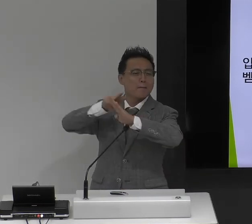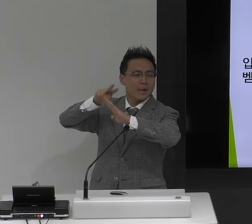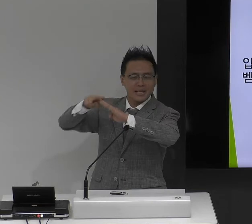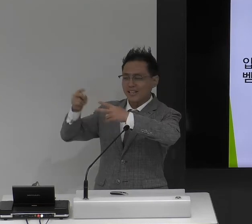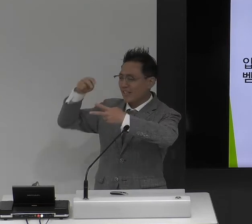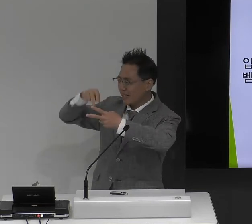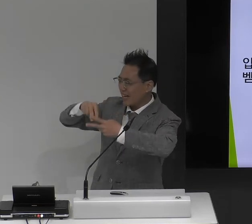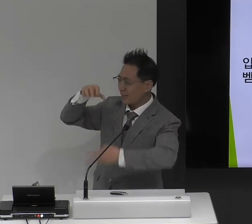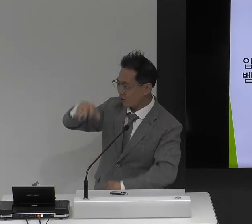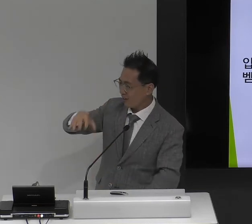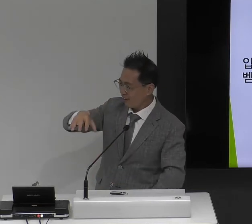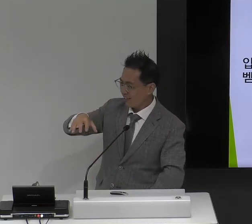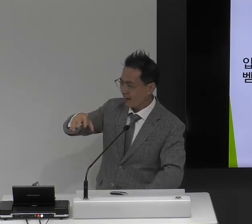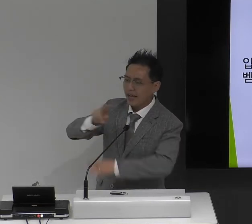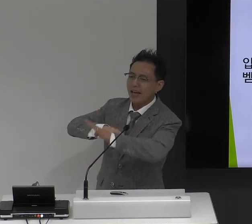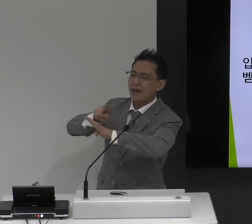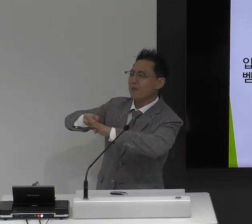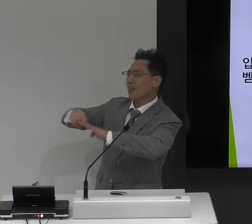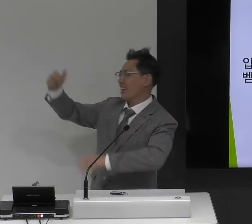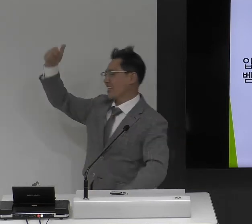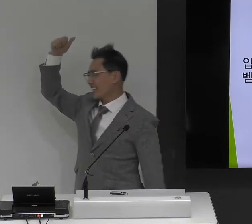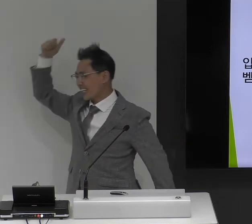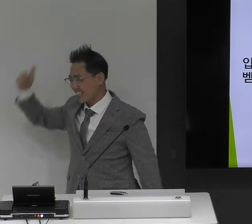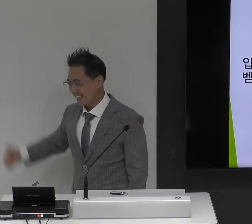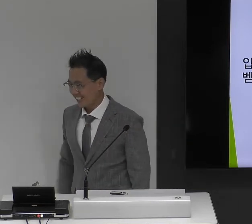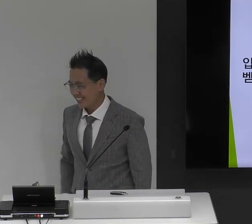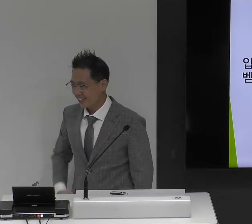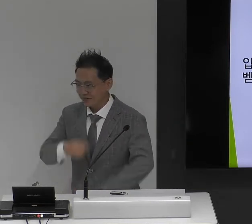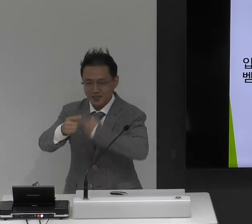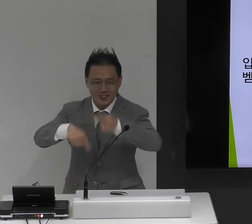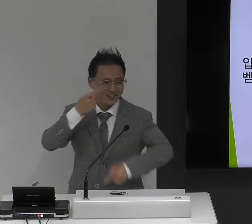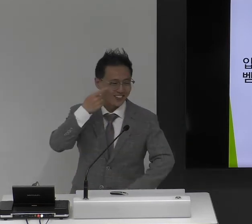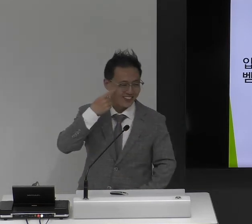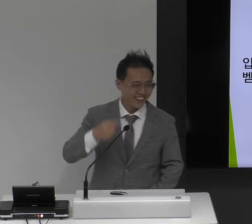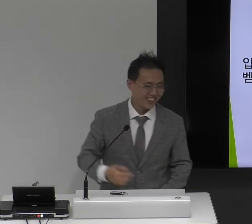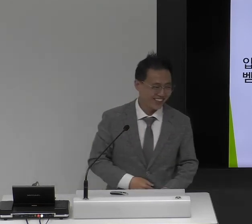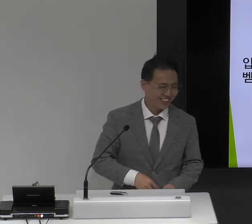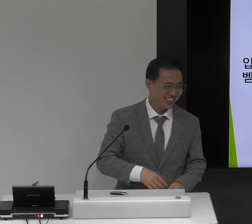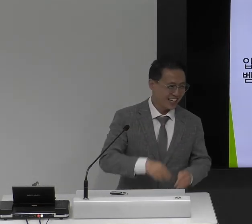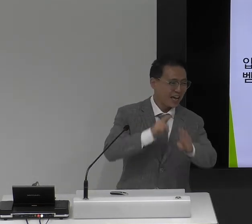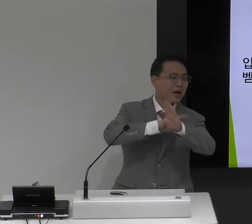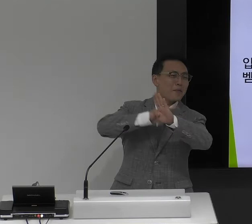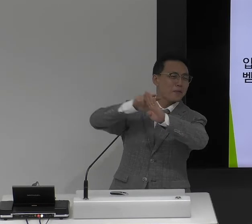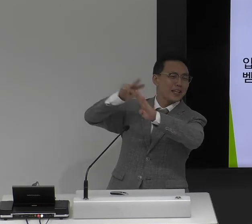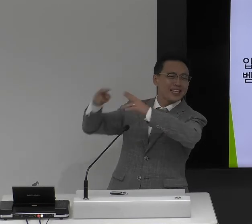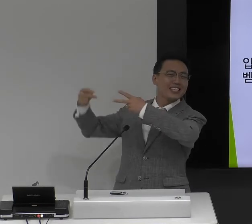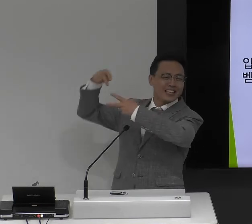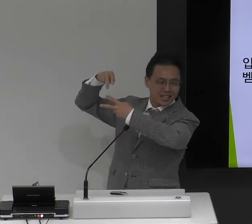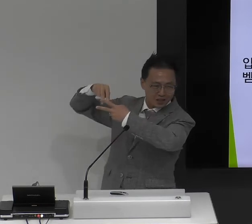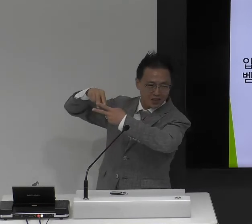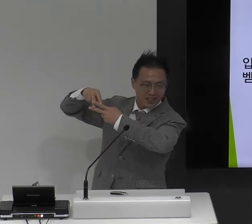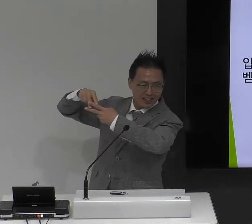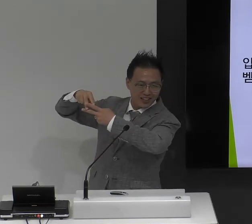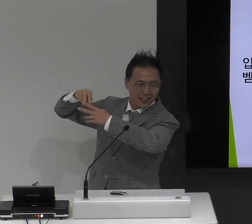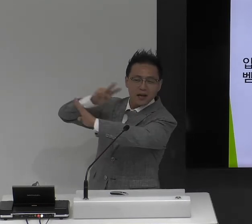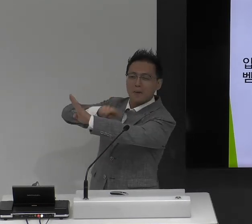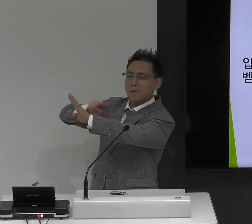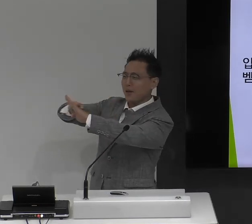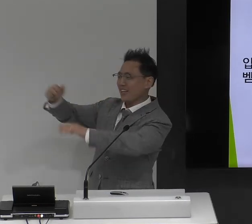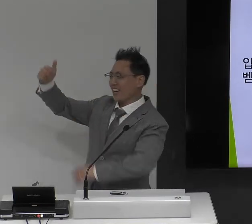베델 센터에서 베델하자. 무슨 한번 해볼까요? 베델 센터에서 베델하자.